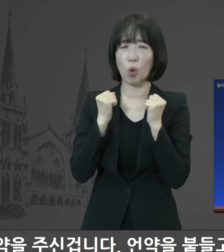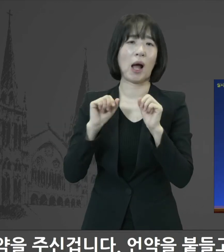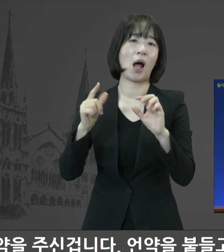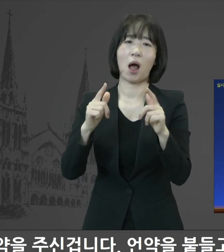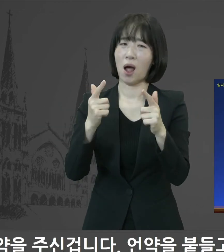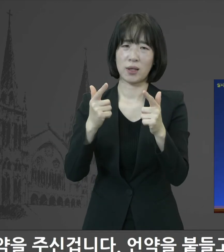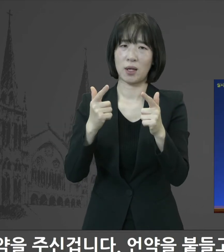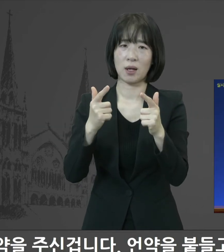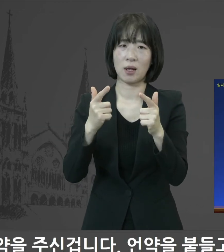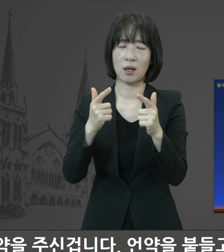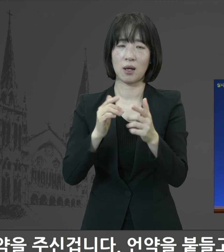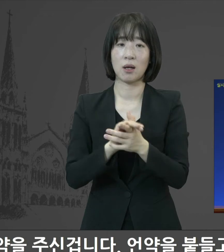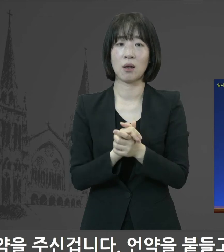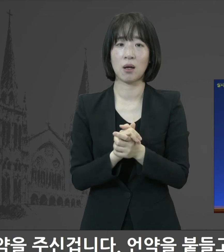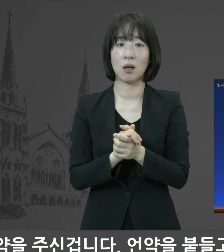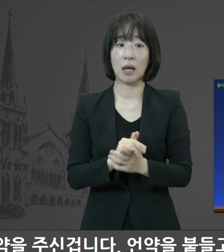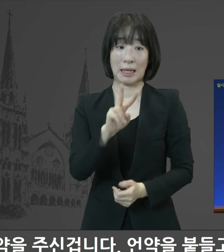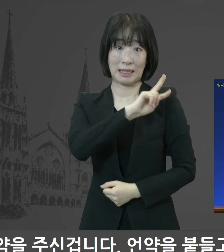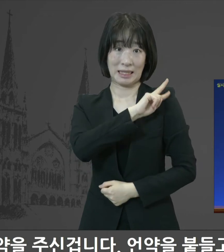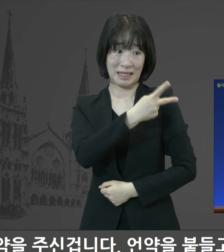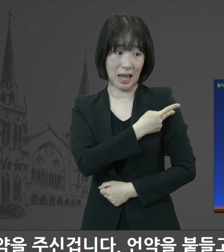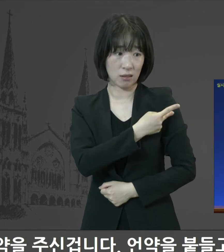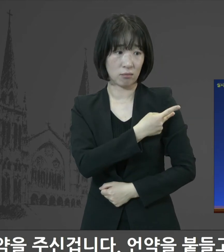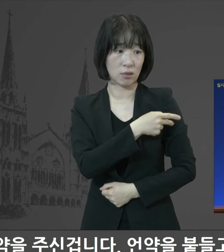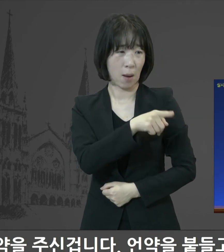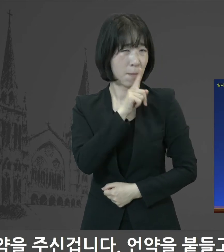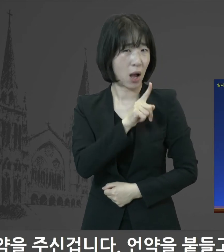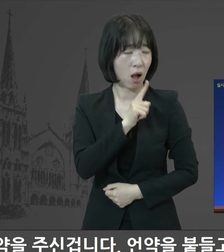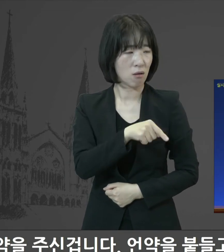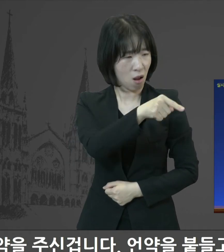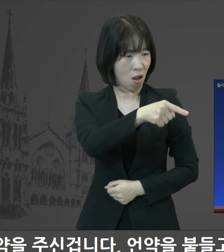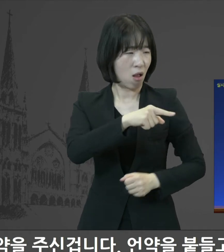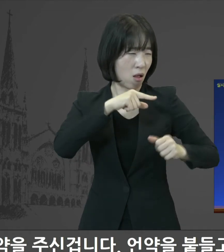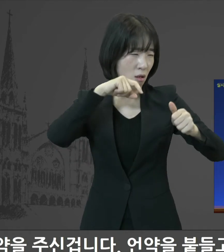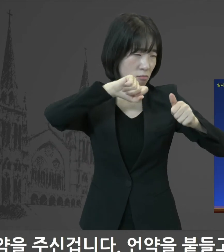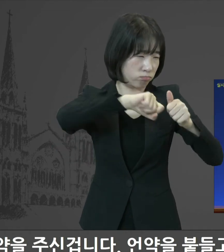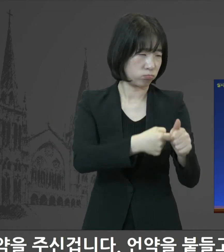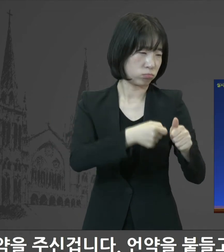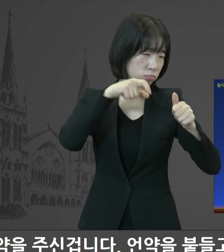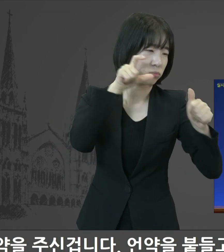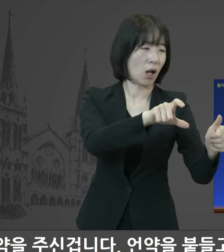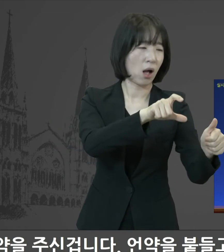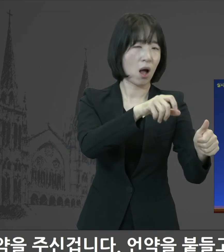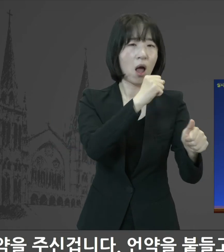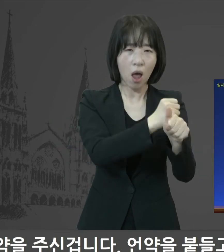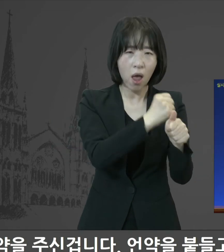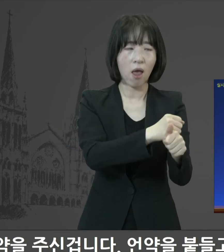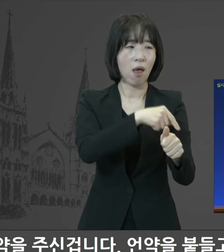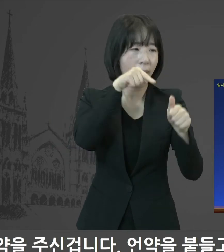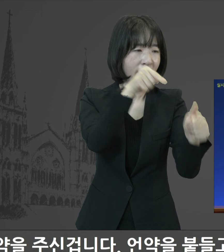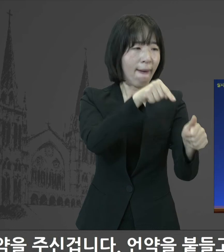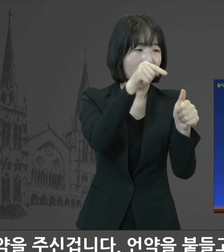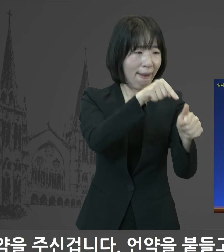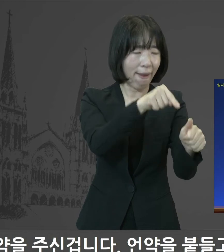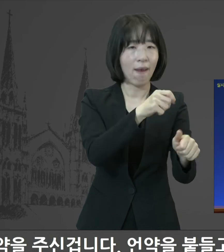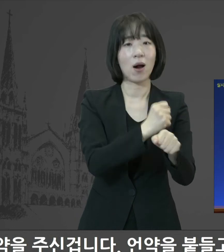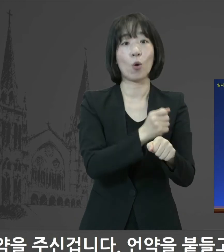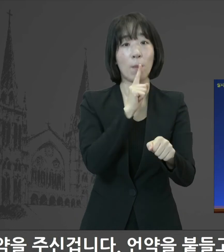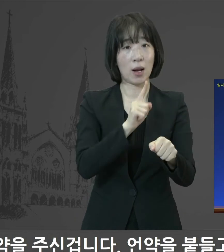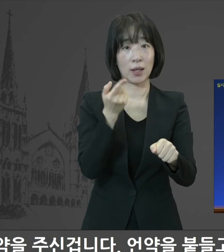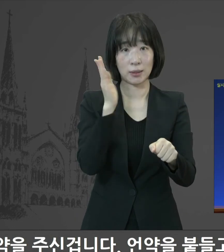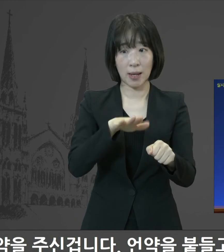게 아닙니다. 이단들은 이와 비슷하게 맹목적인 순종을 얘기합니다. 그런데 언약에 순종하는 것은 어떤